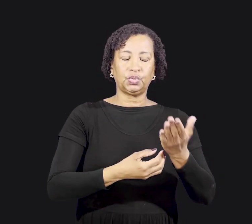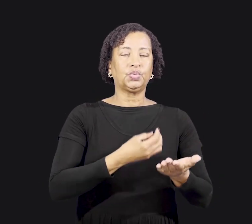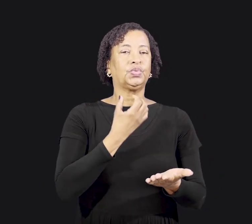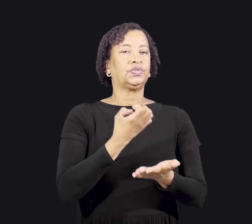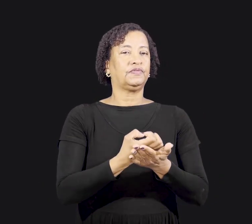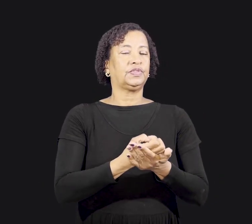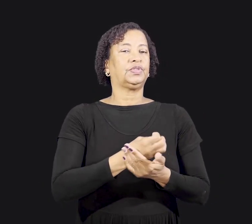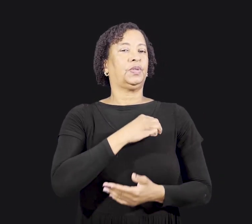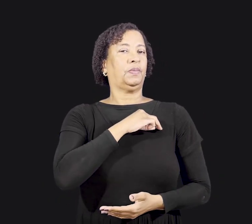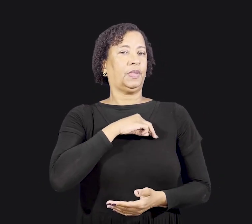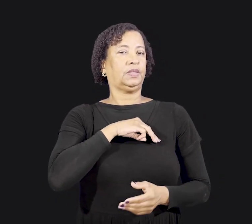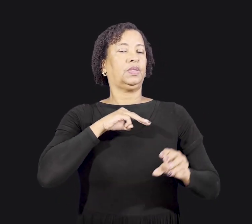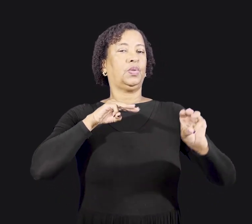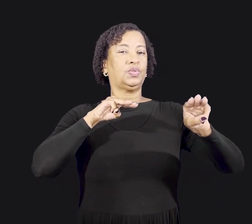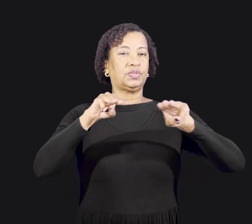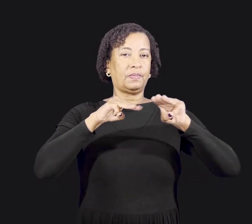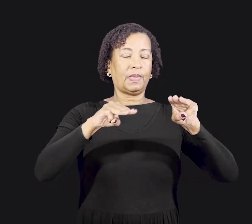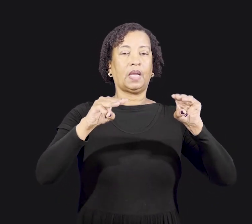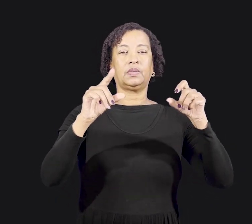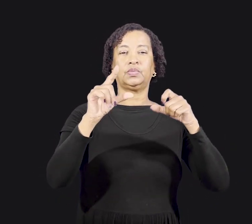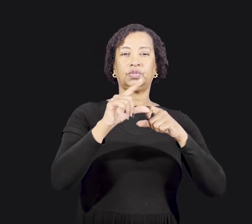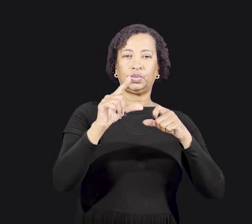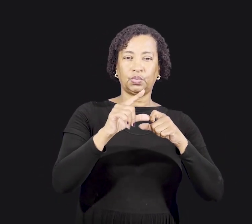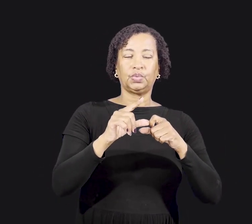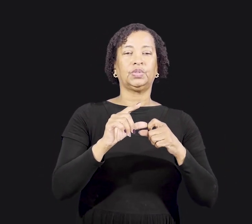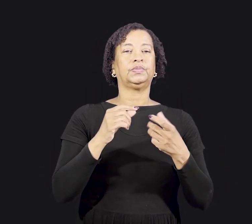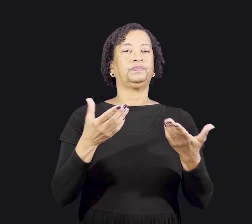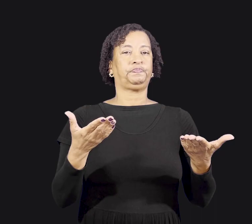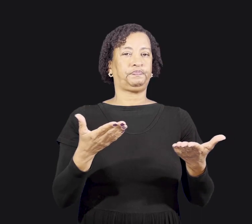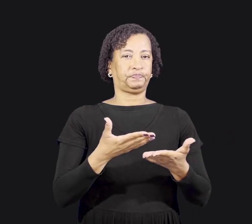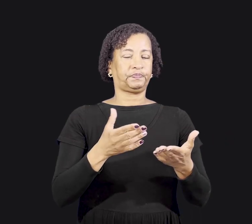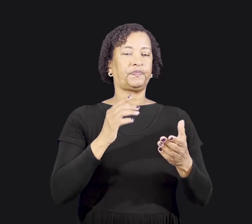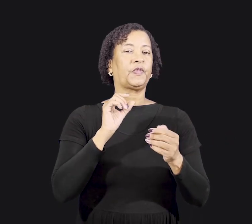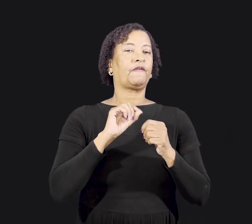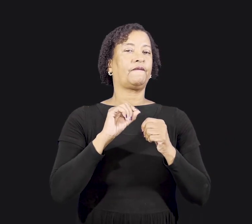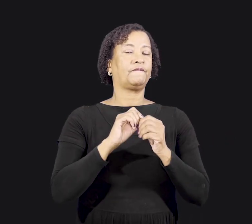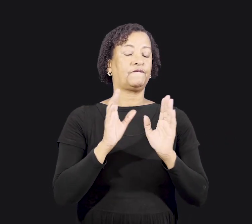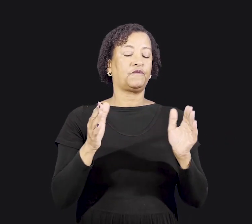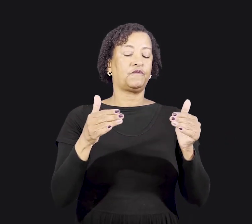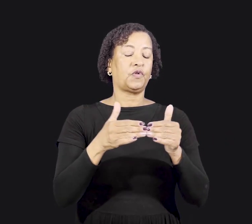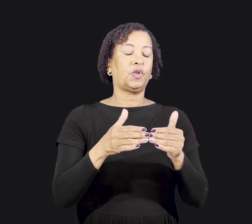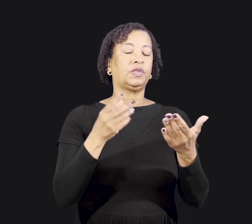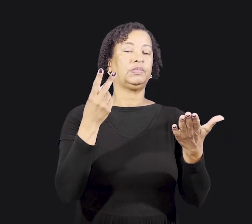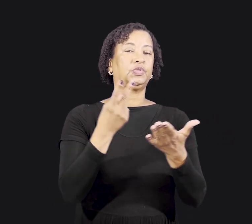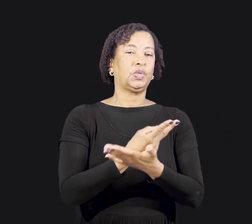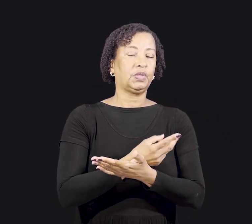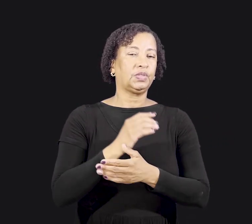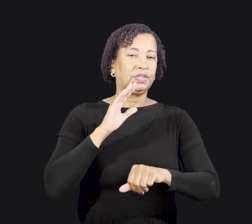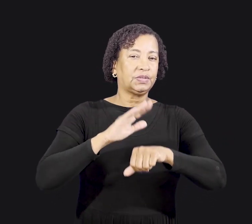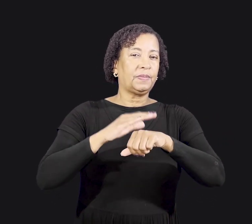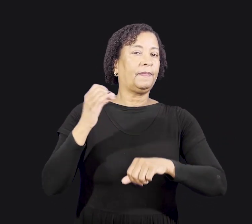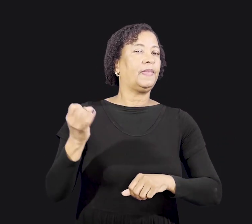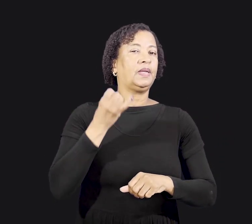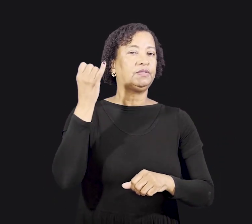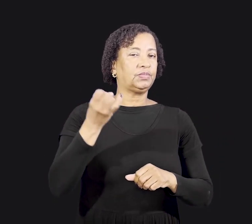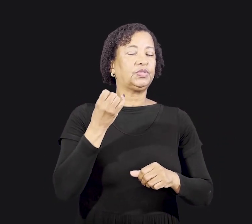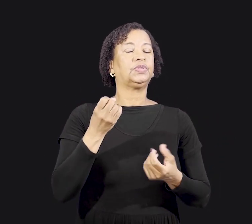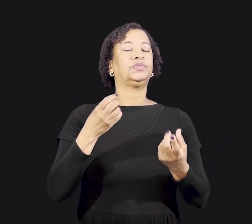Mateus, Marcos e Lucas. Nesse estudo dos evangelhos enfocaremos os acontecimentos mais importantes como os diálogos de Jesus,